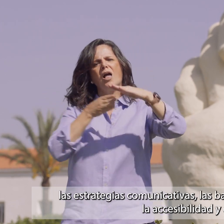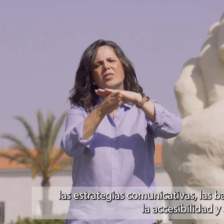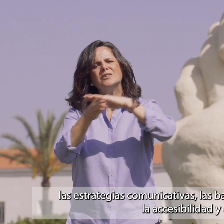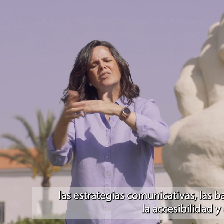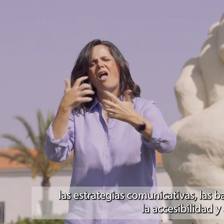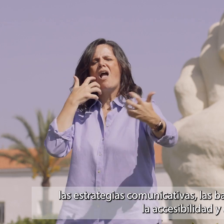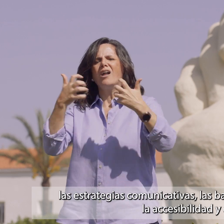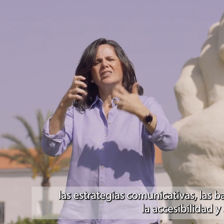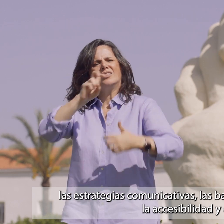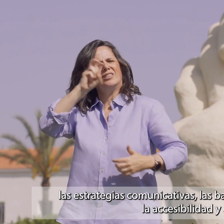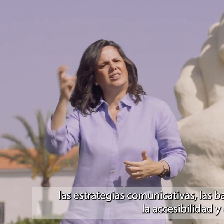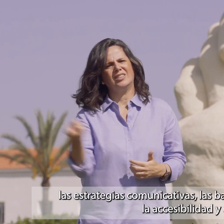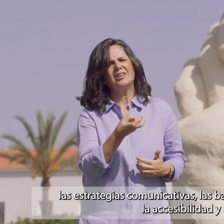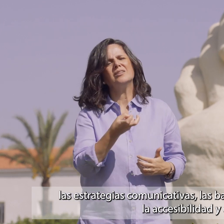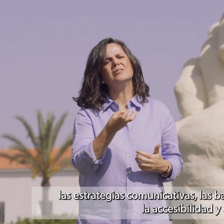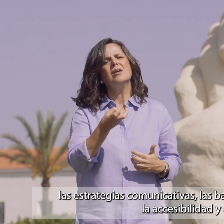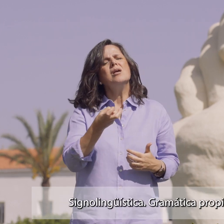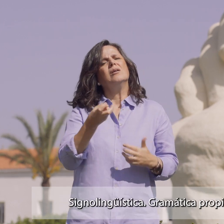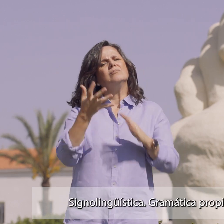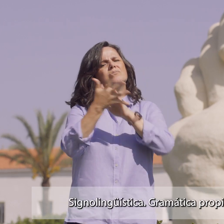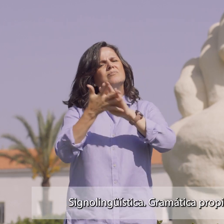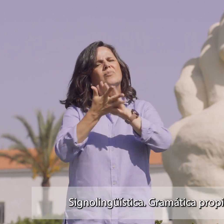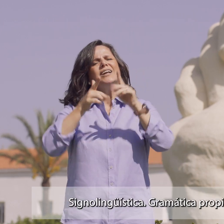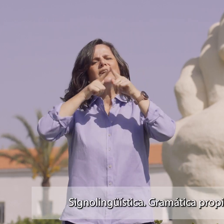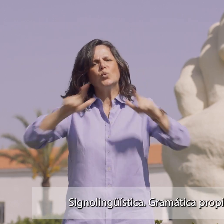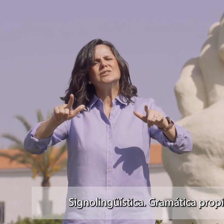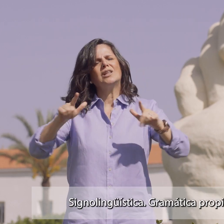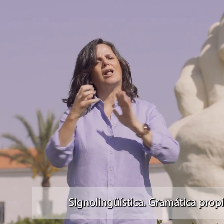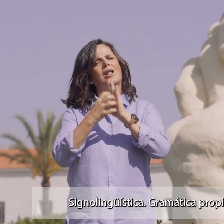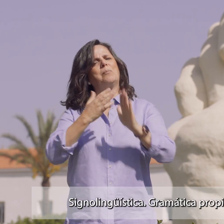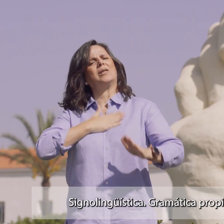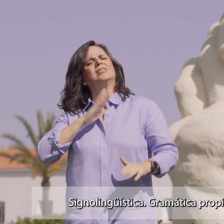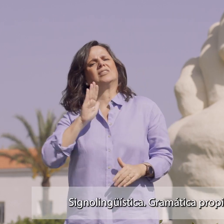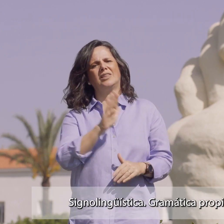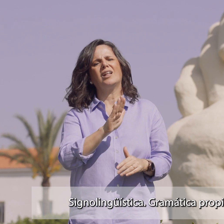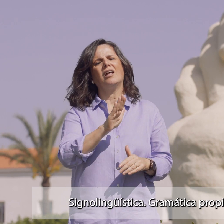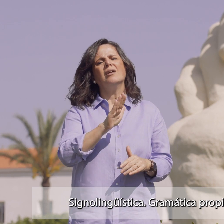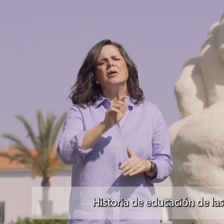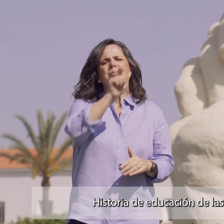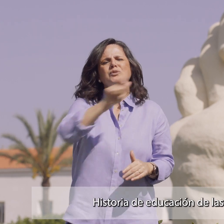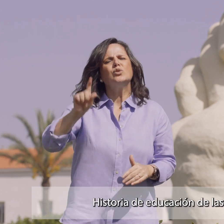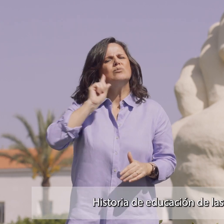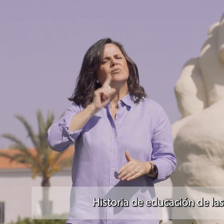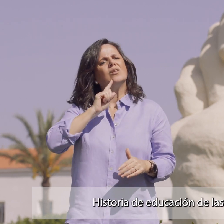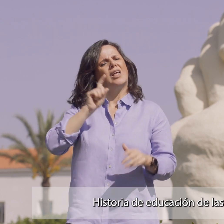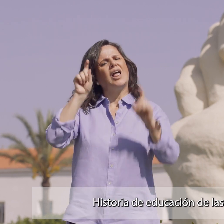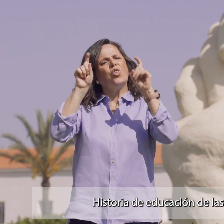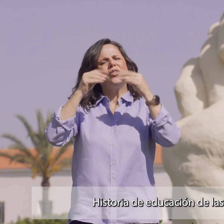la accesibilidad y el arte. Signo lingüística, gramática propia de lengua de signos, historia de educación de las